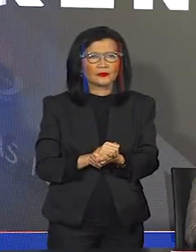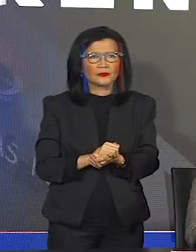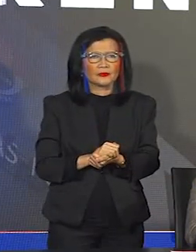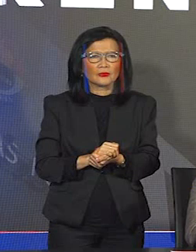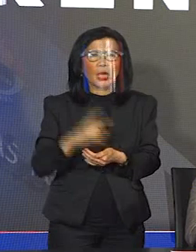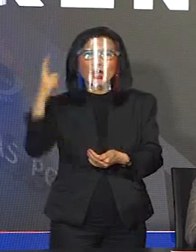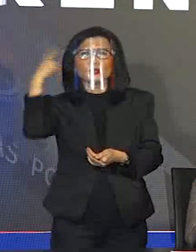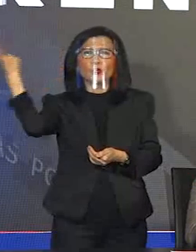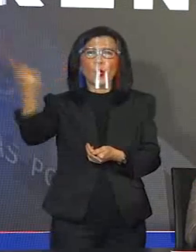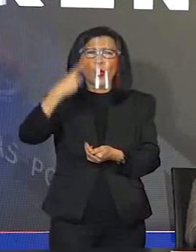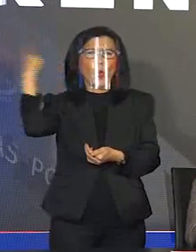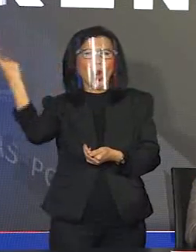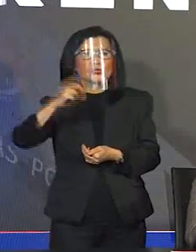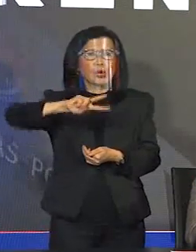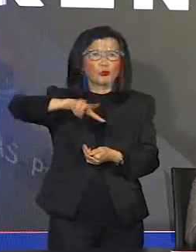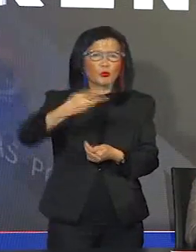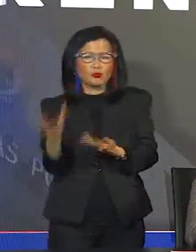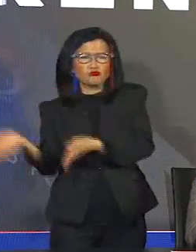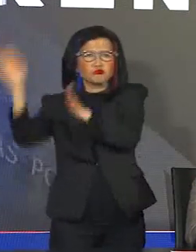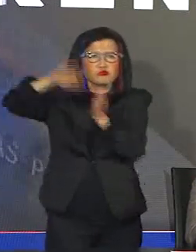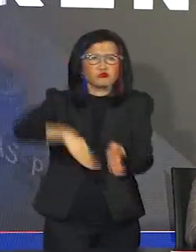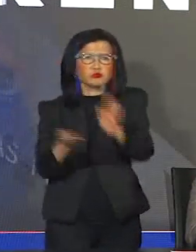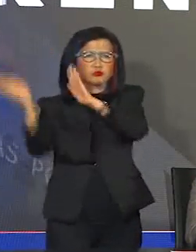Cuaca berubah menjadi gelombang besar